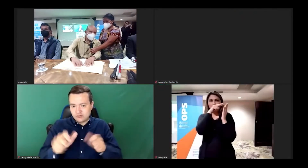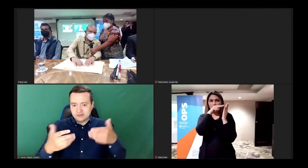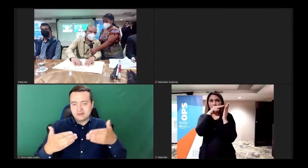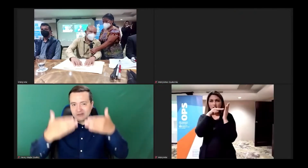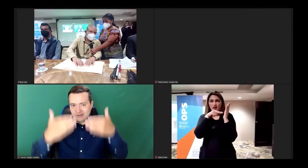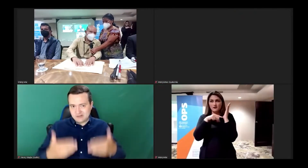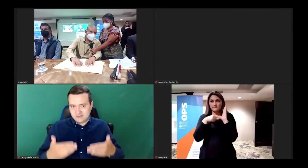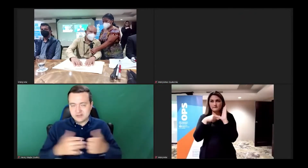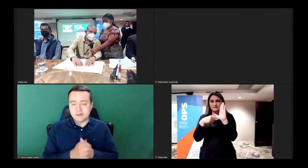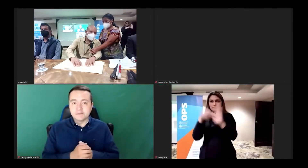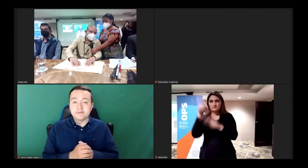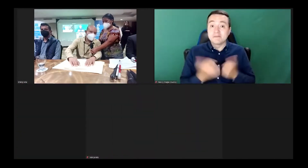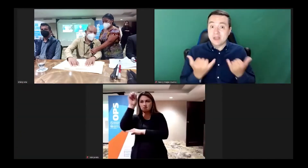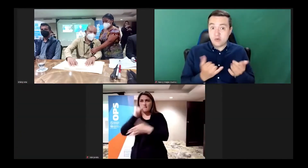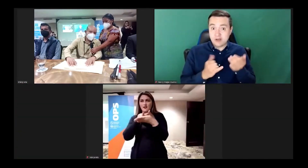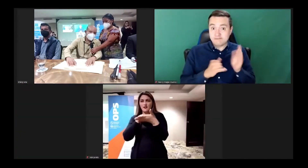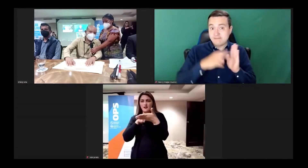texto y dice así: